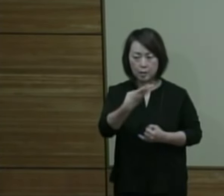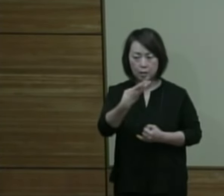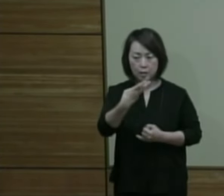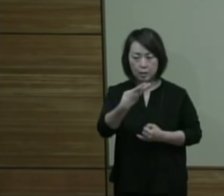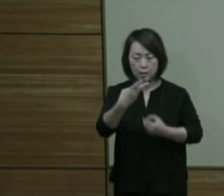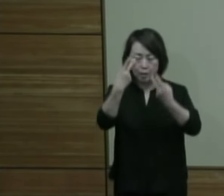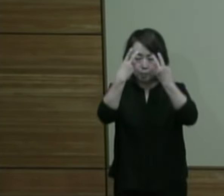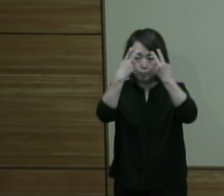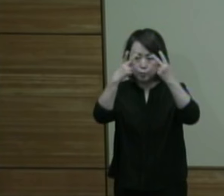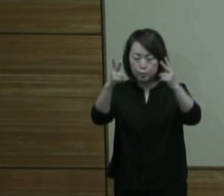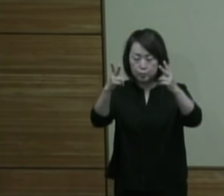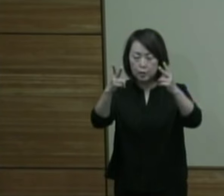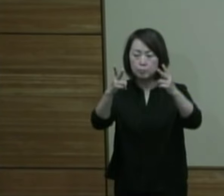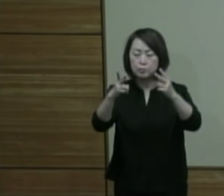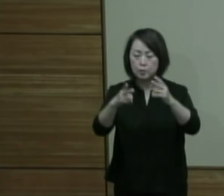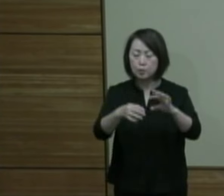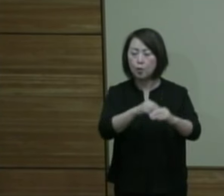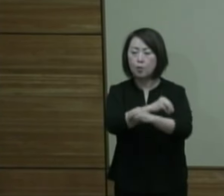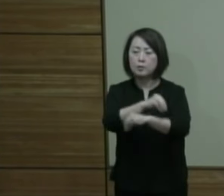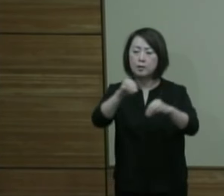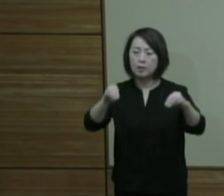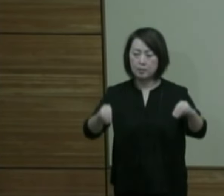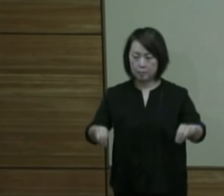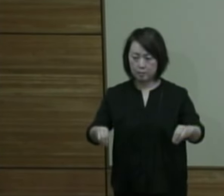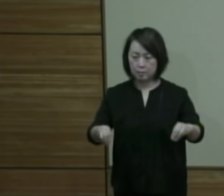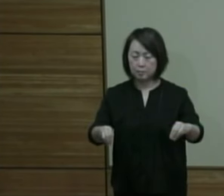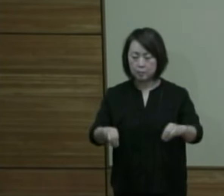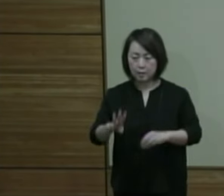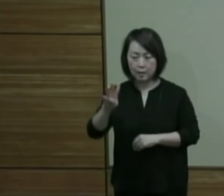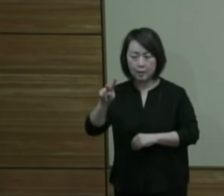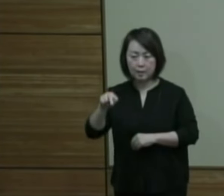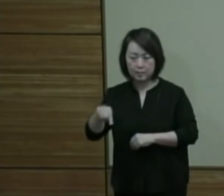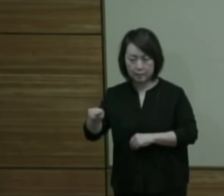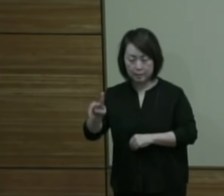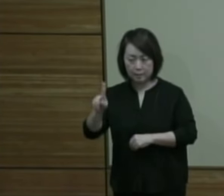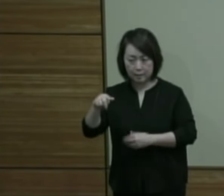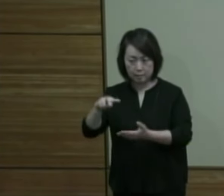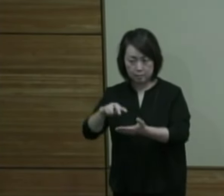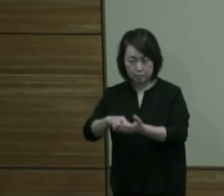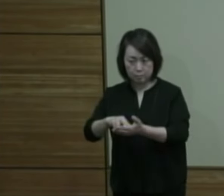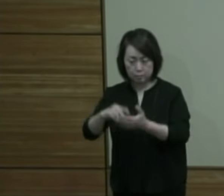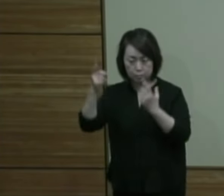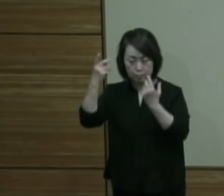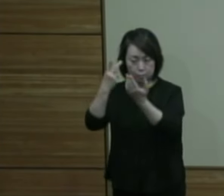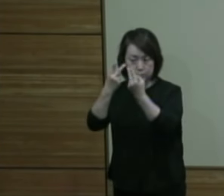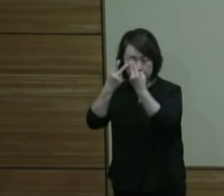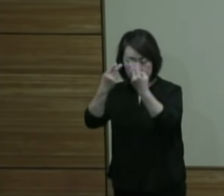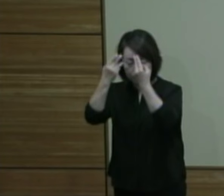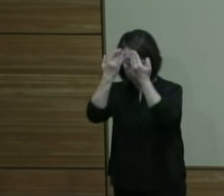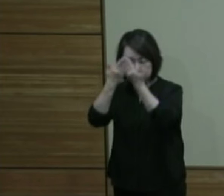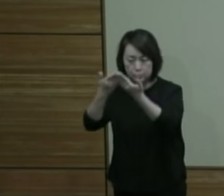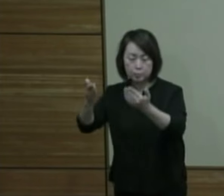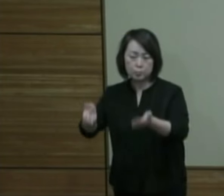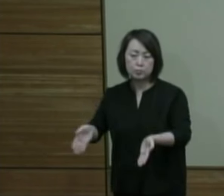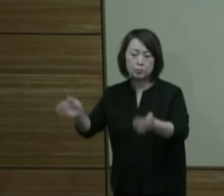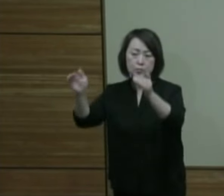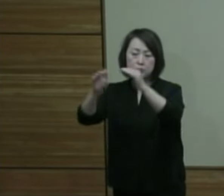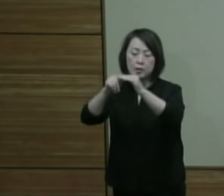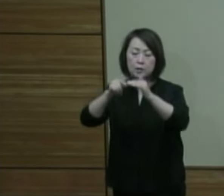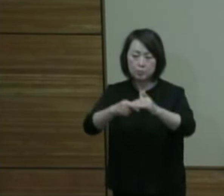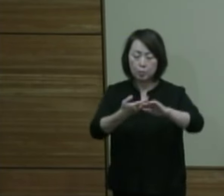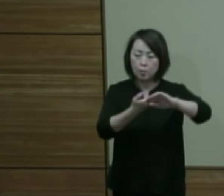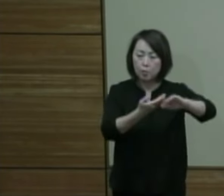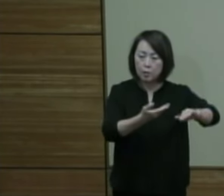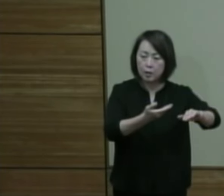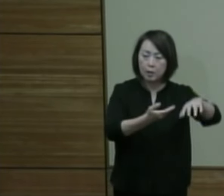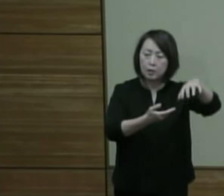近代美術館さんとその他の国 の、 ミュージアムの間でこう姉妹ミュージアムを提携するというのは